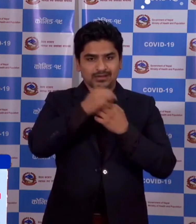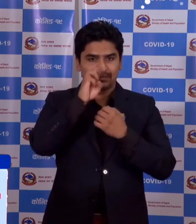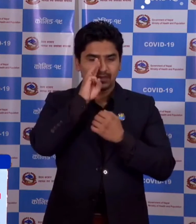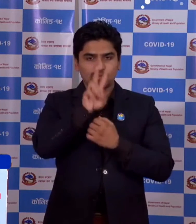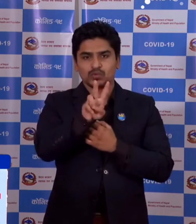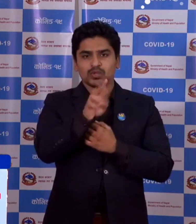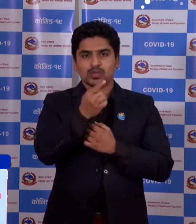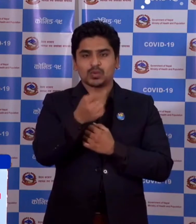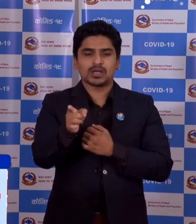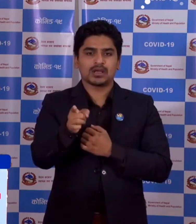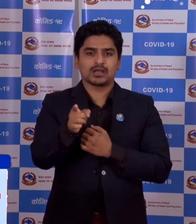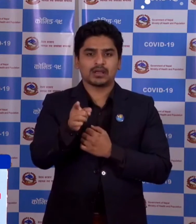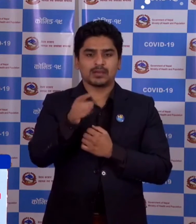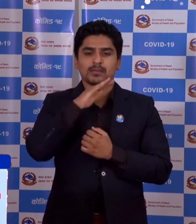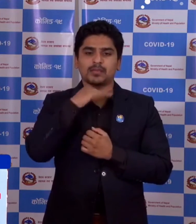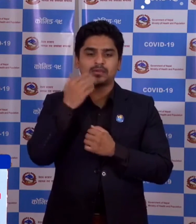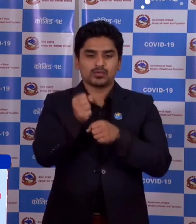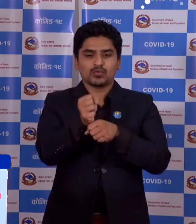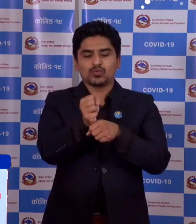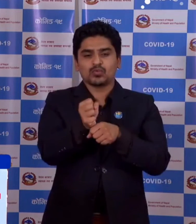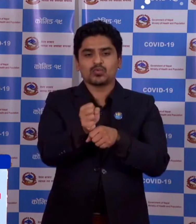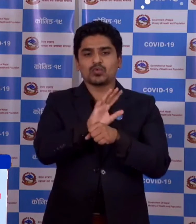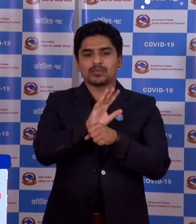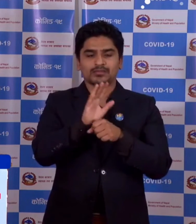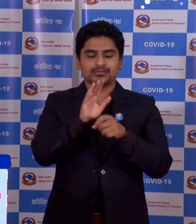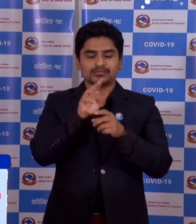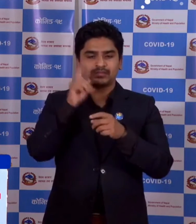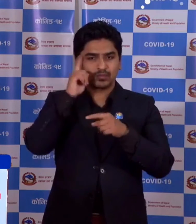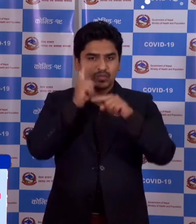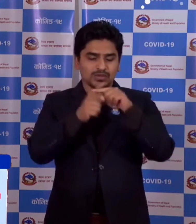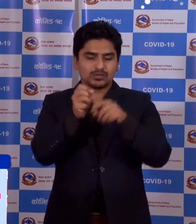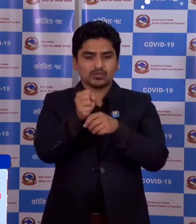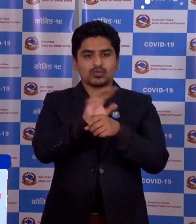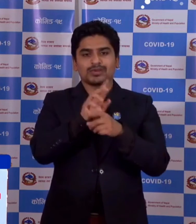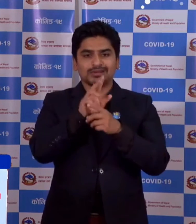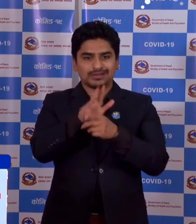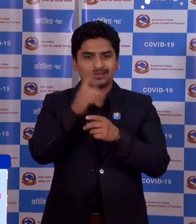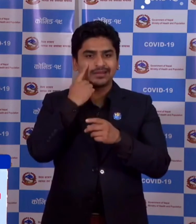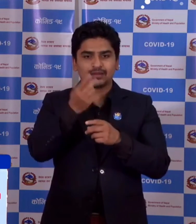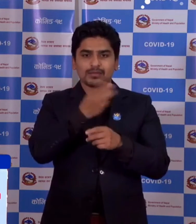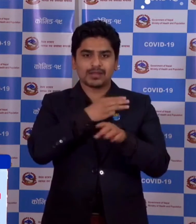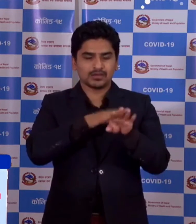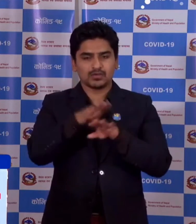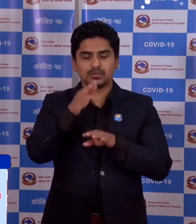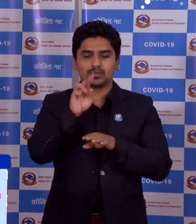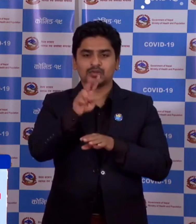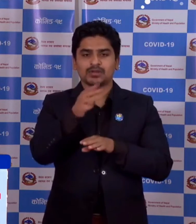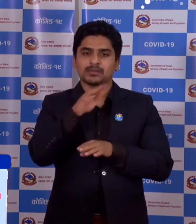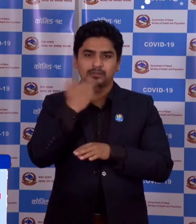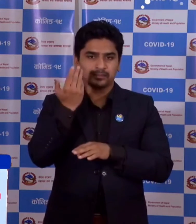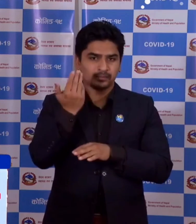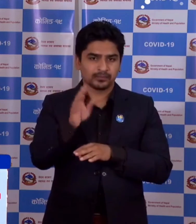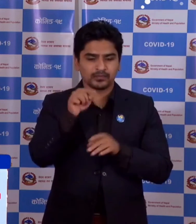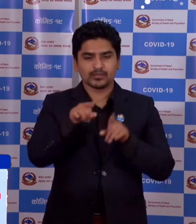दुईवटा निधन जो पोजिटिभ कोरोना COVID-19 पिसिआर पोजिटिभ भएको